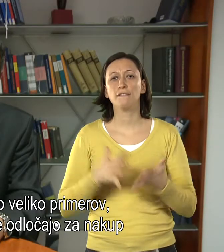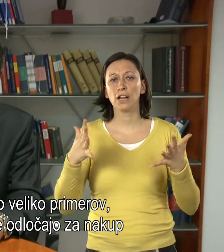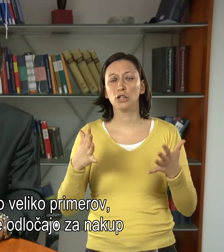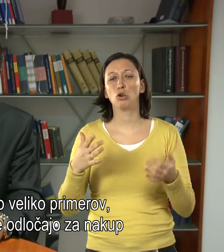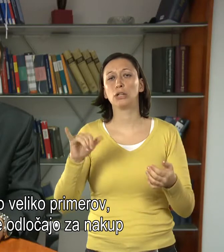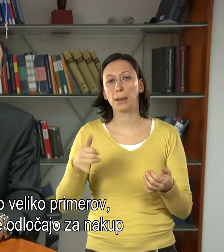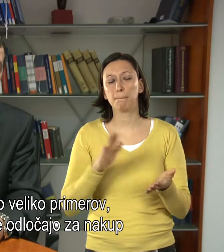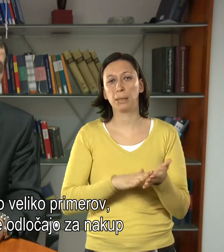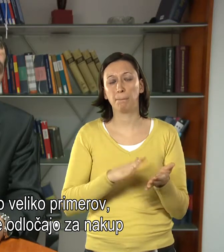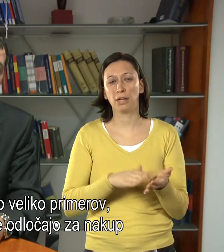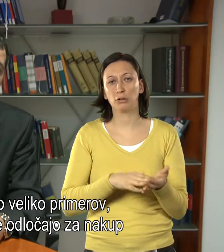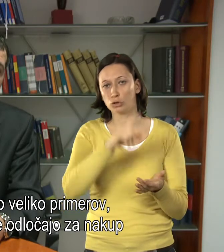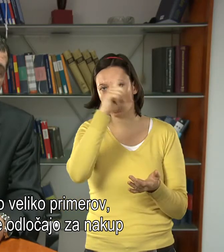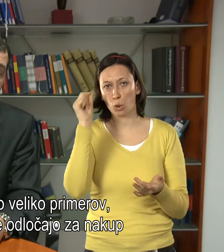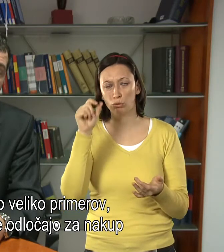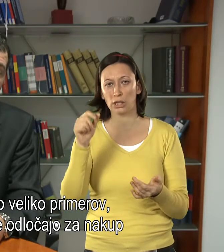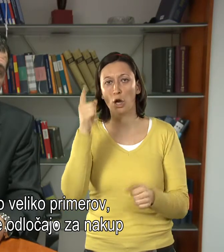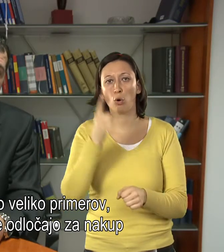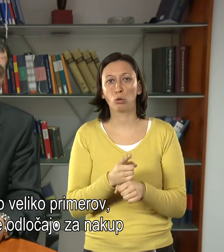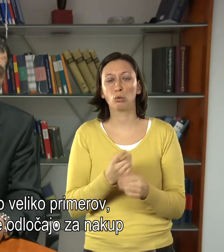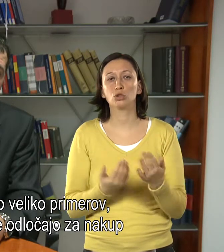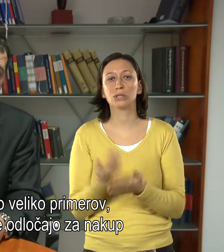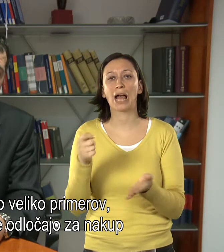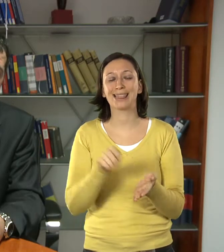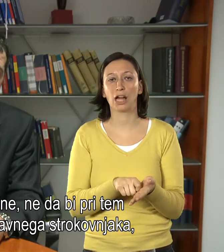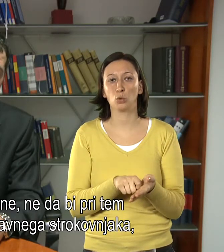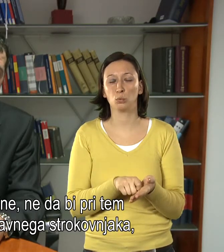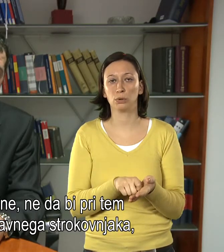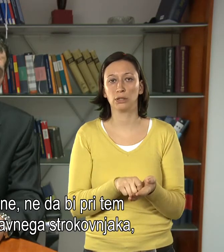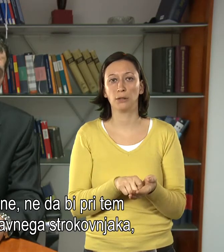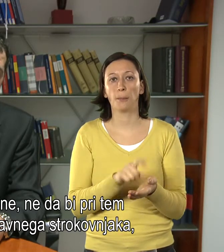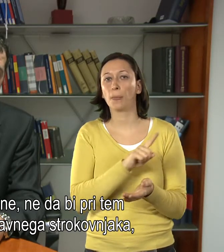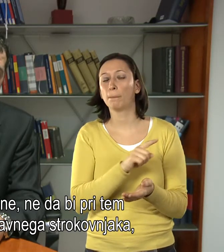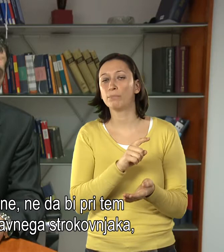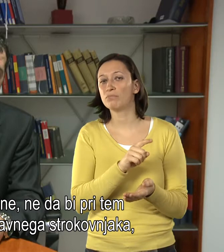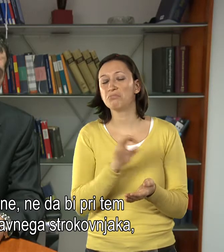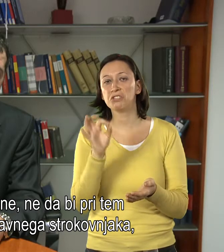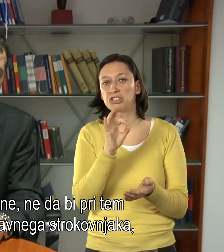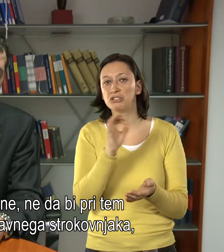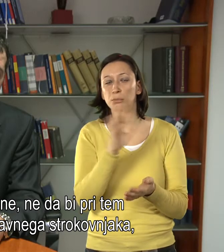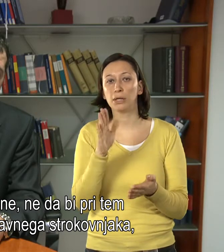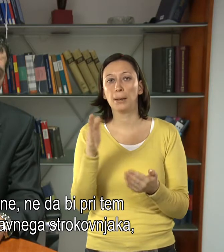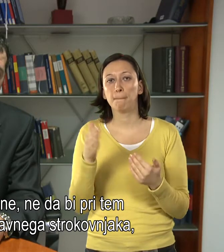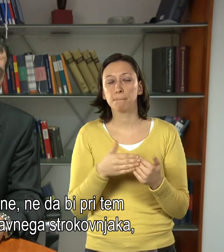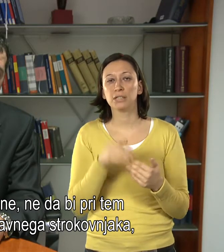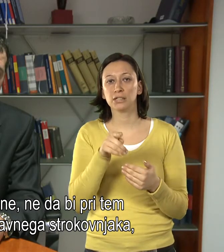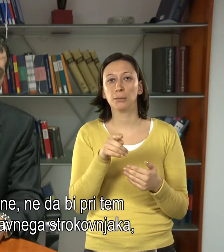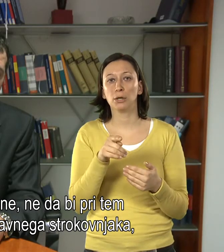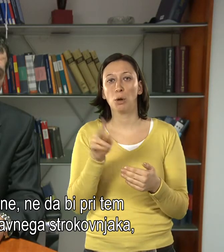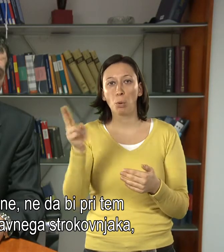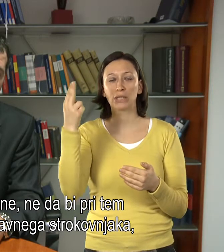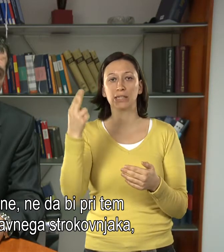Veliko je primerov, ko se ljudje odločajo za nakup, ne da bi pri tem